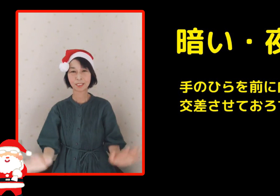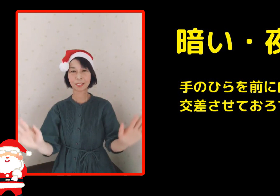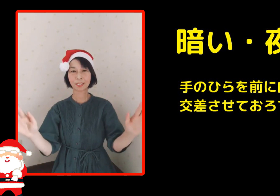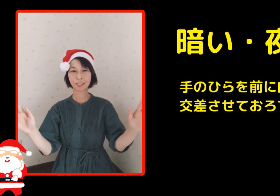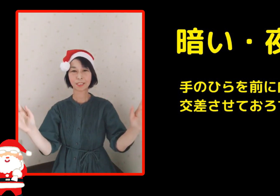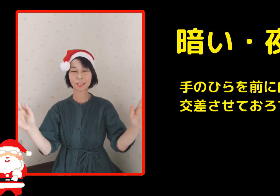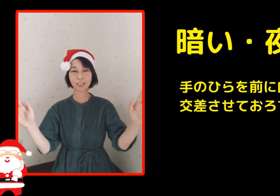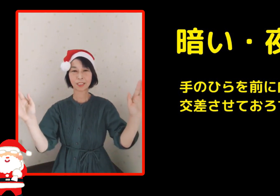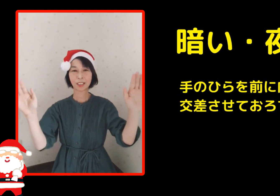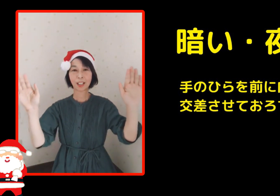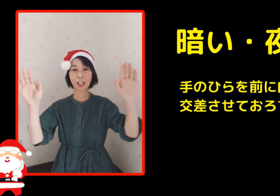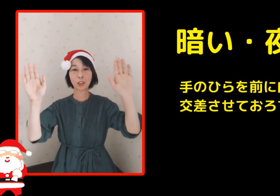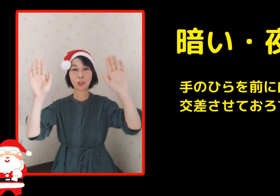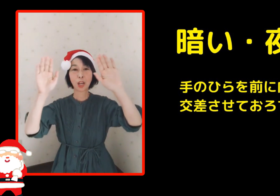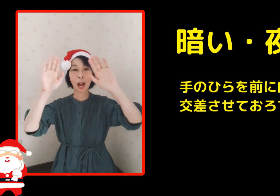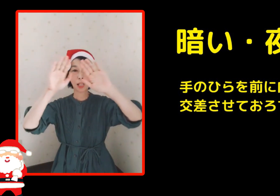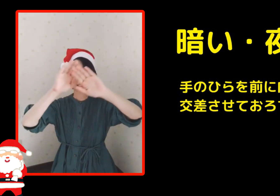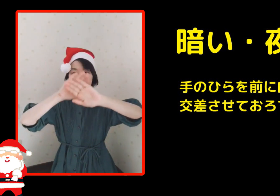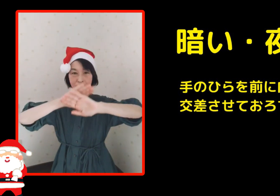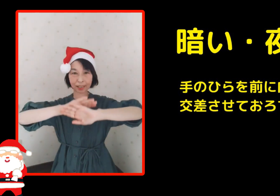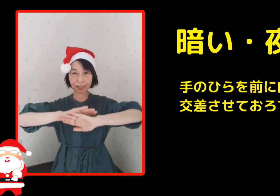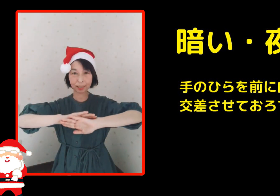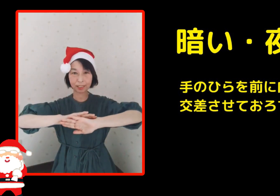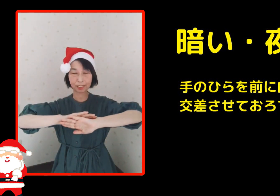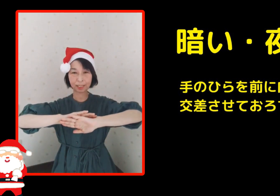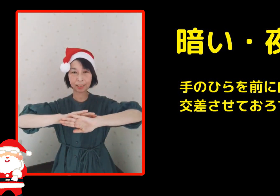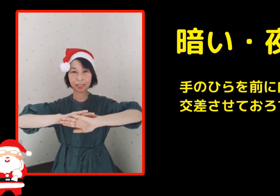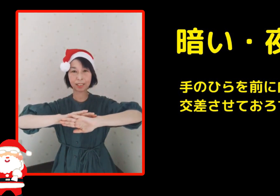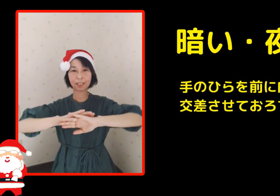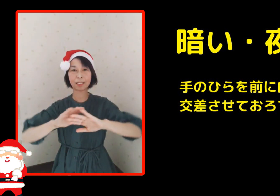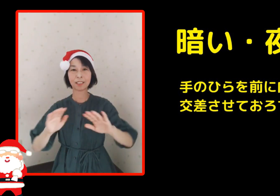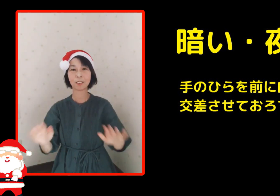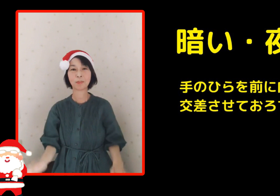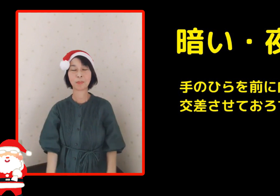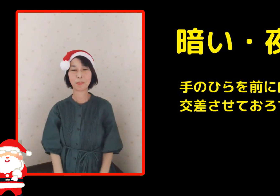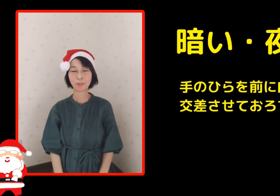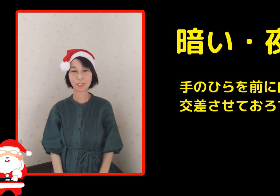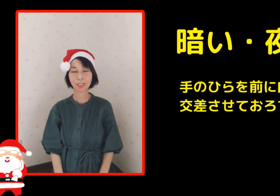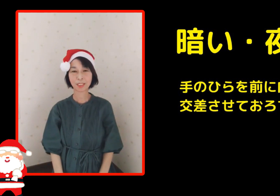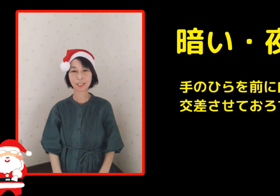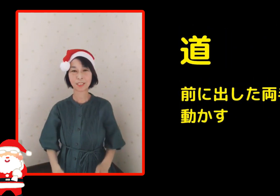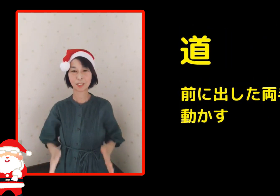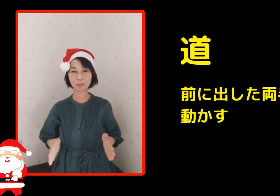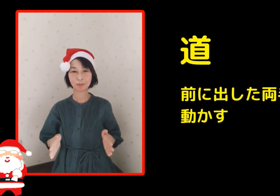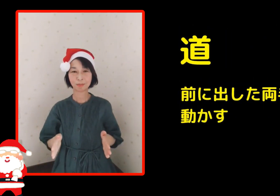暗いという手話は手のひらを前に向けた両手を交差させて下ろします